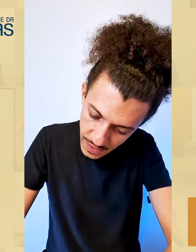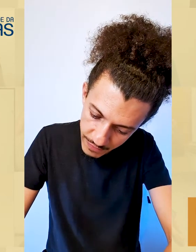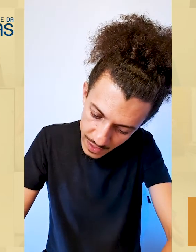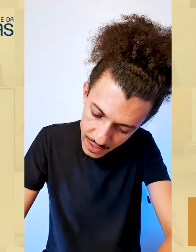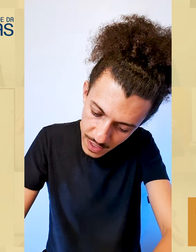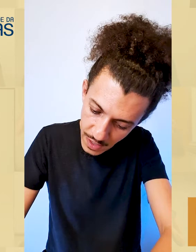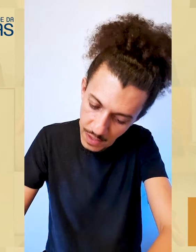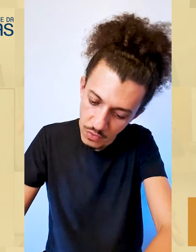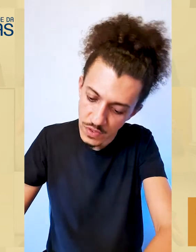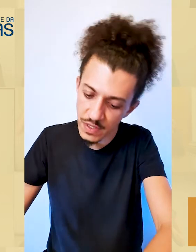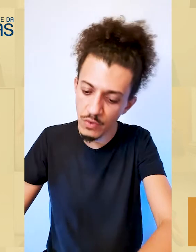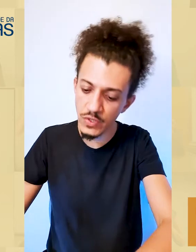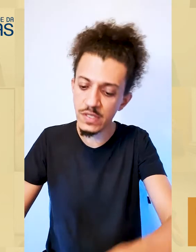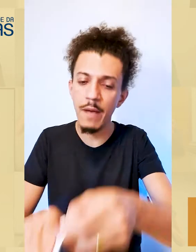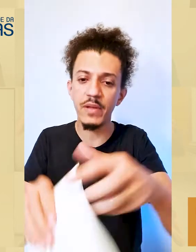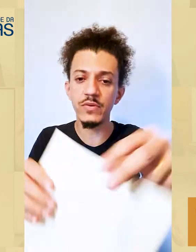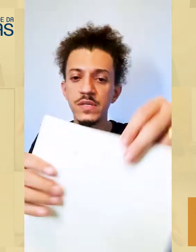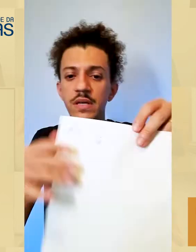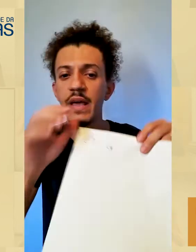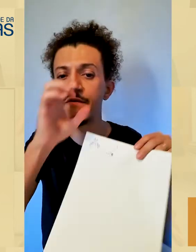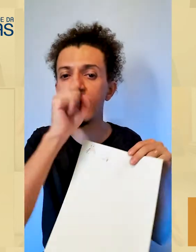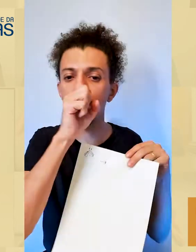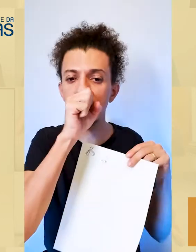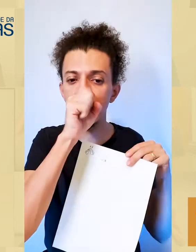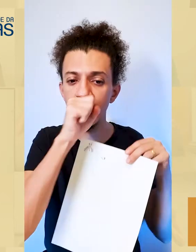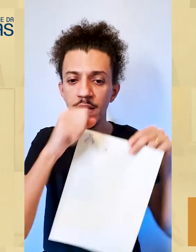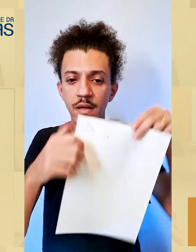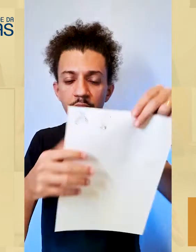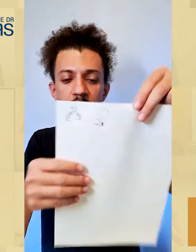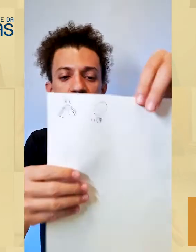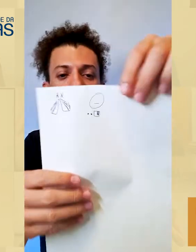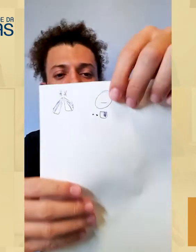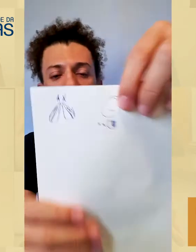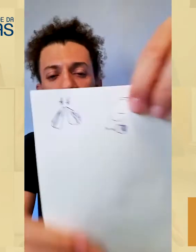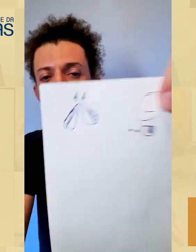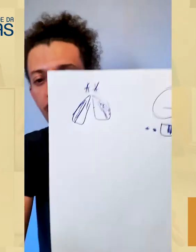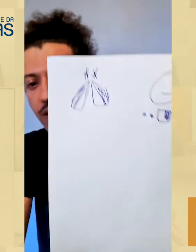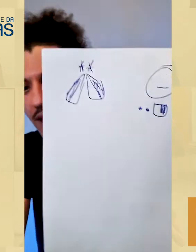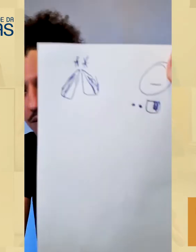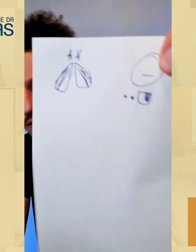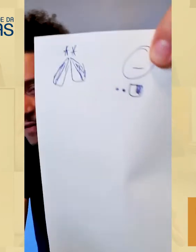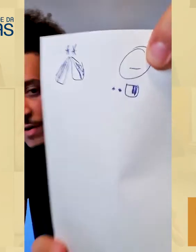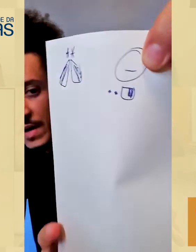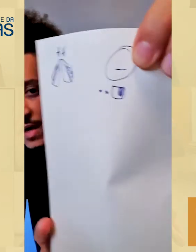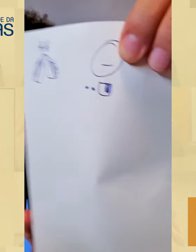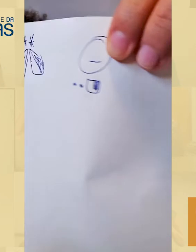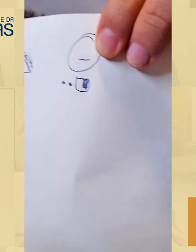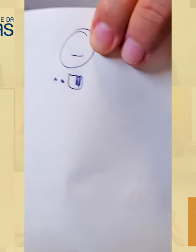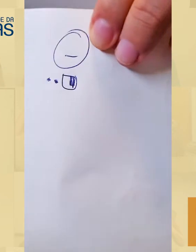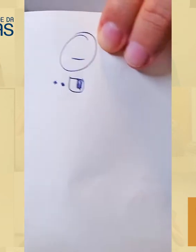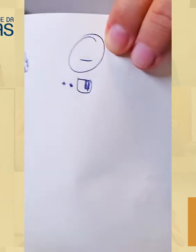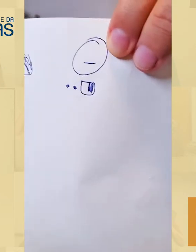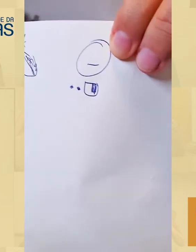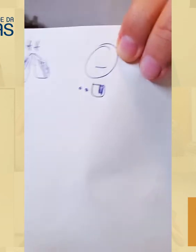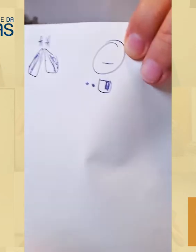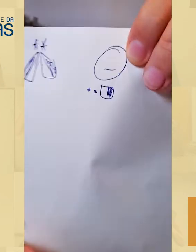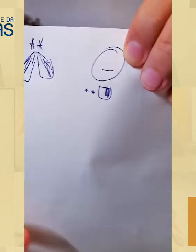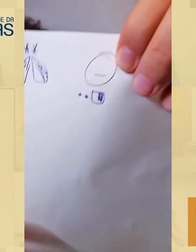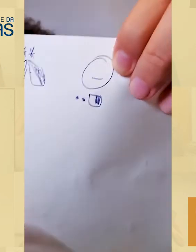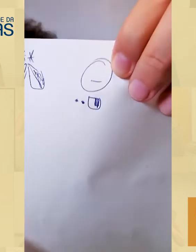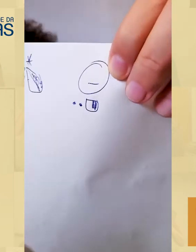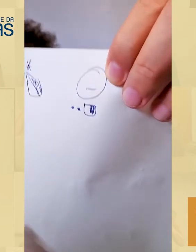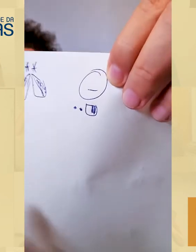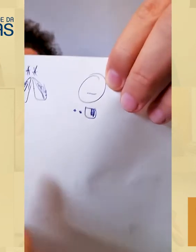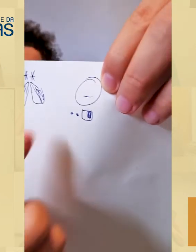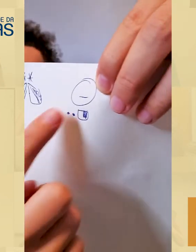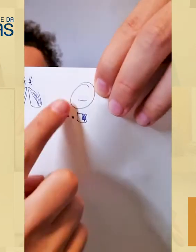Vou escrever ele aqui. O sinal de sábados, que é feito assim, se escreve desta forma aqui. O que